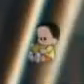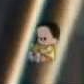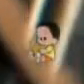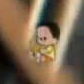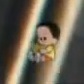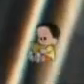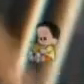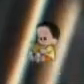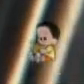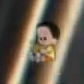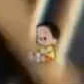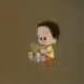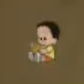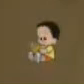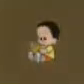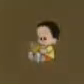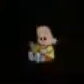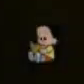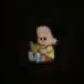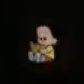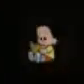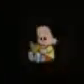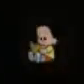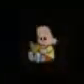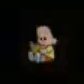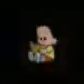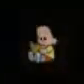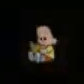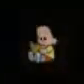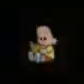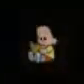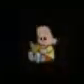árvore. Tela escura.